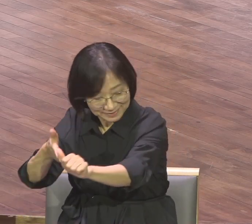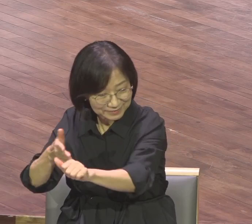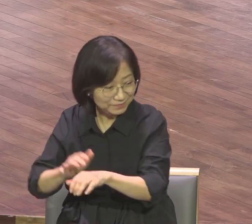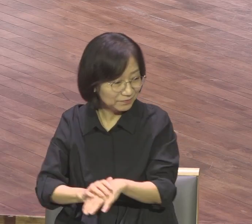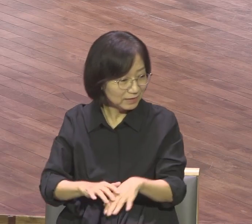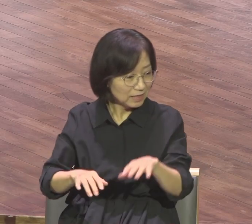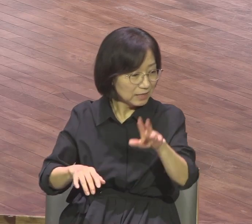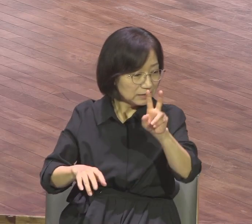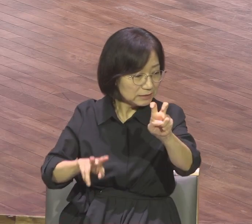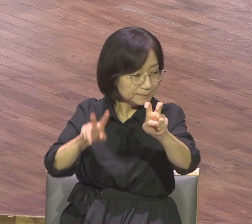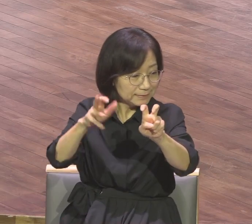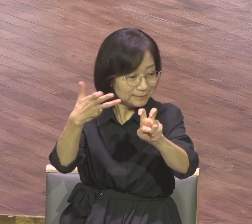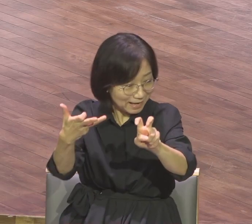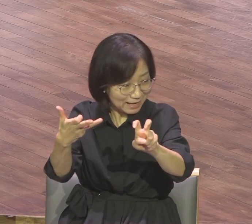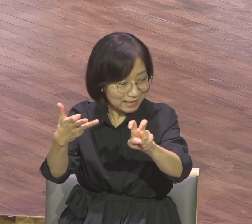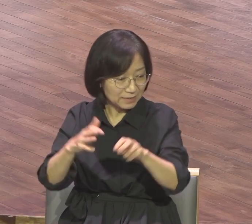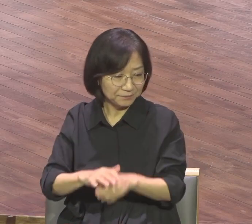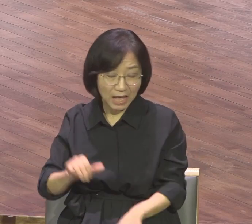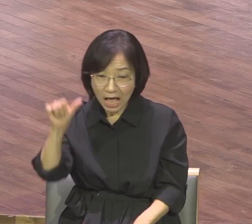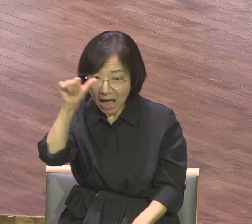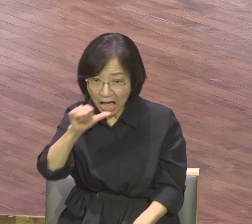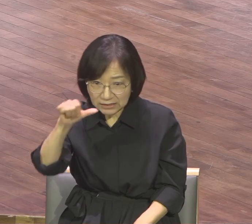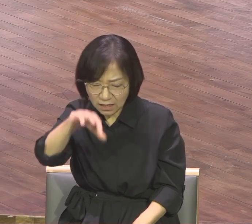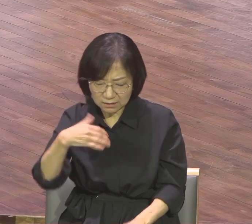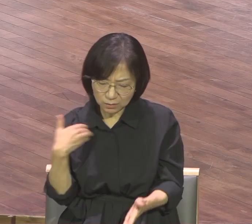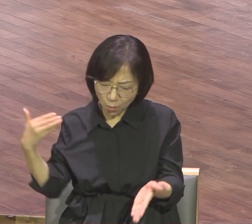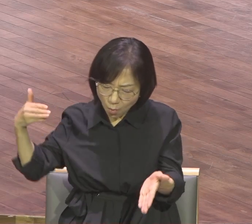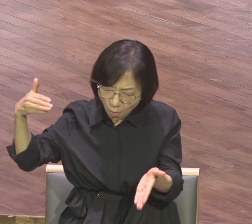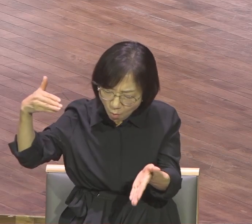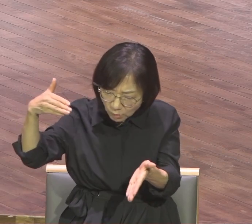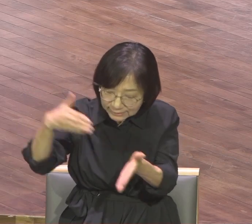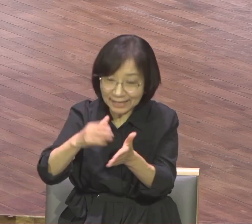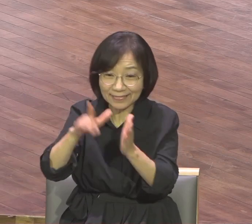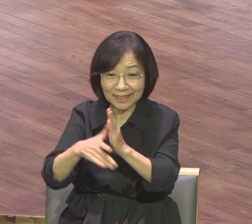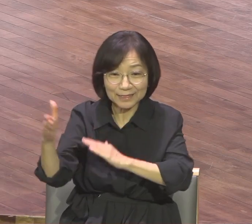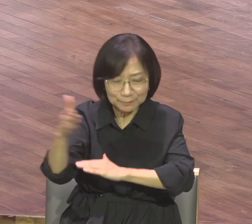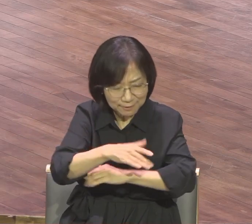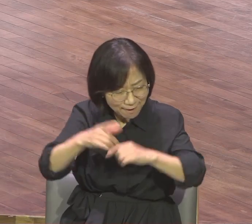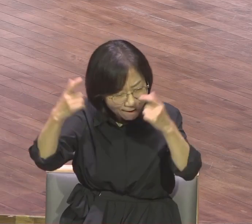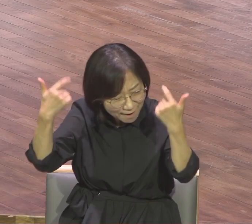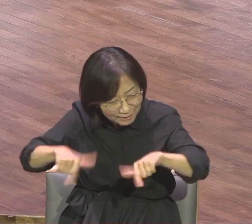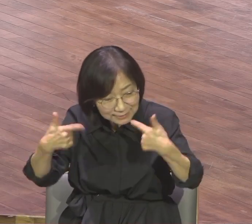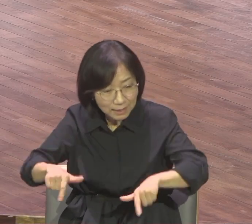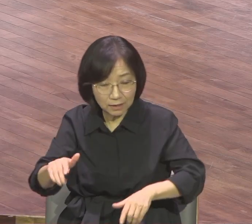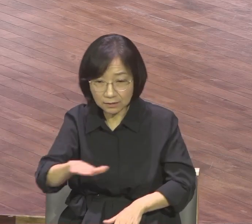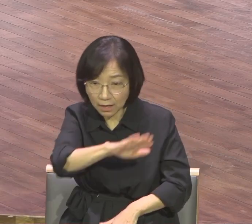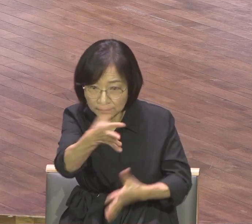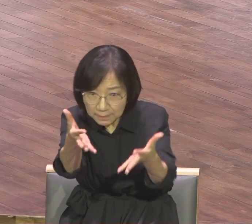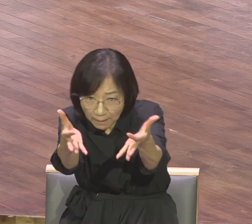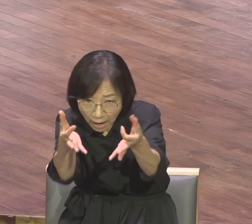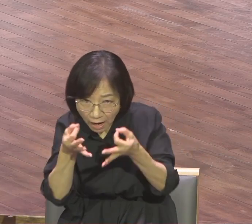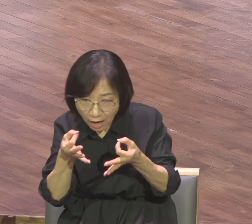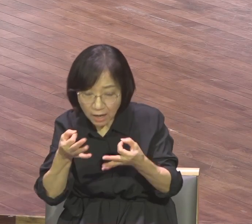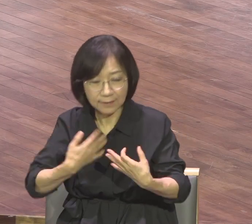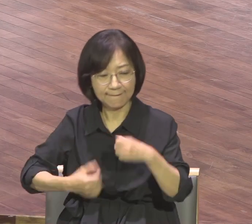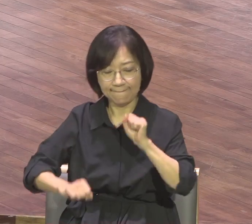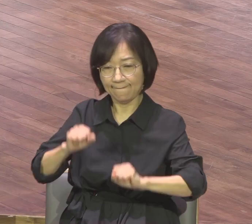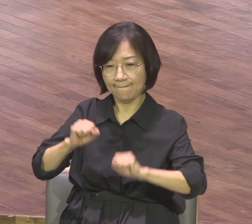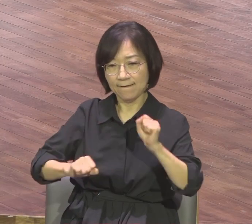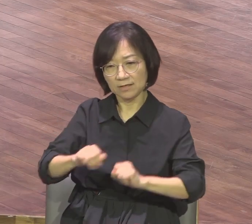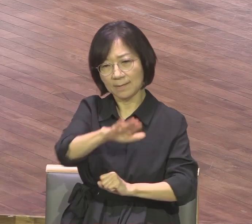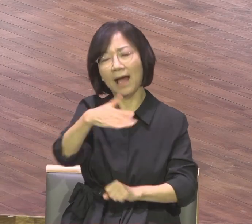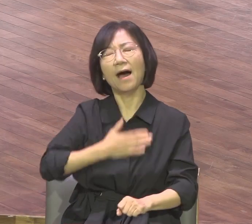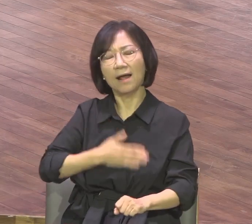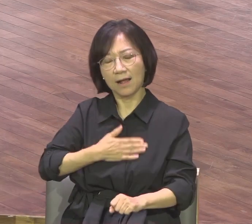말하되 아시아에 들어온 첫날부터 지금까지 내가 항상 여러분 가운데서 어떻게 행하였는지를